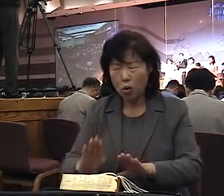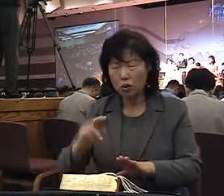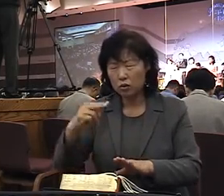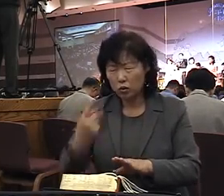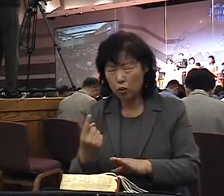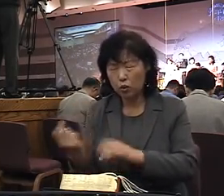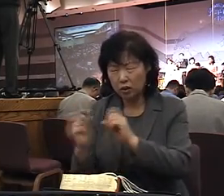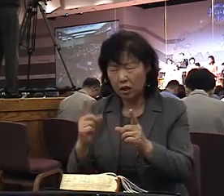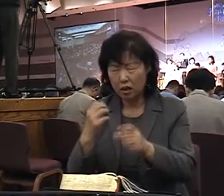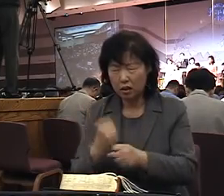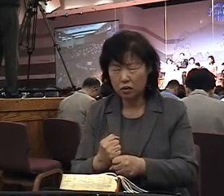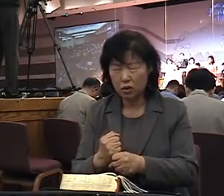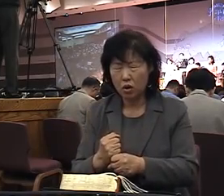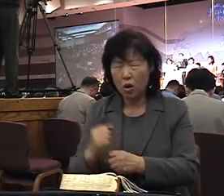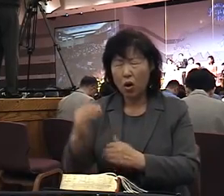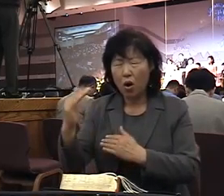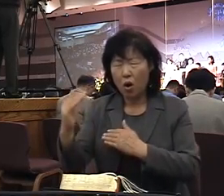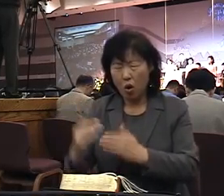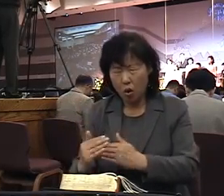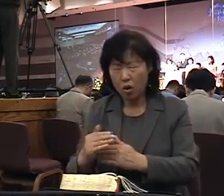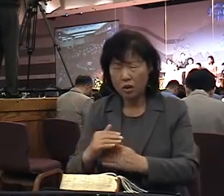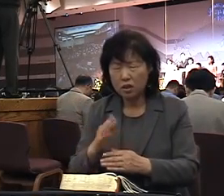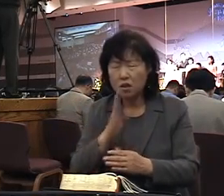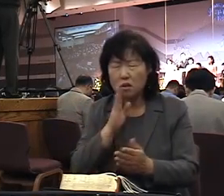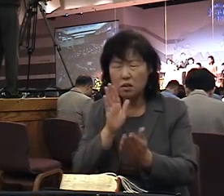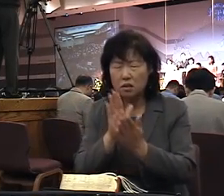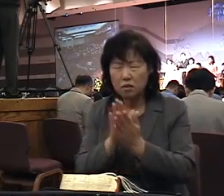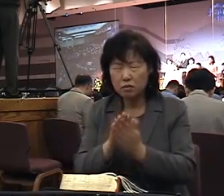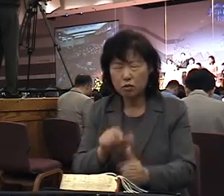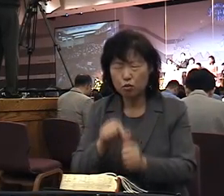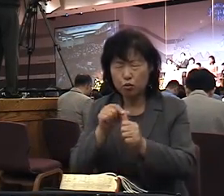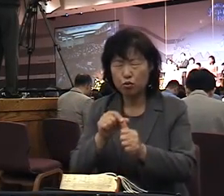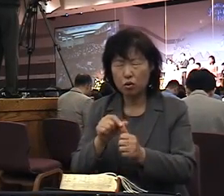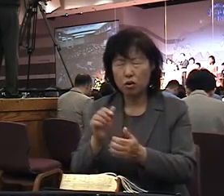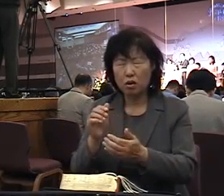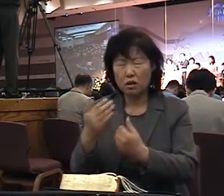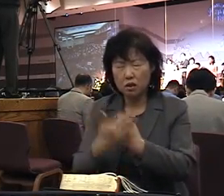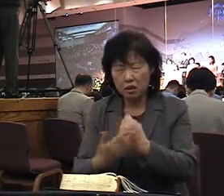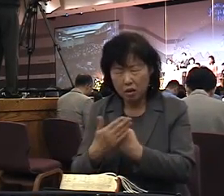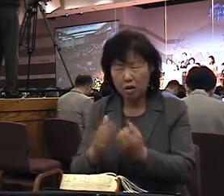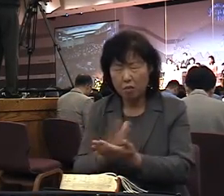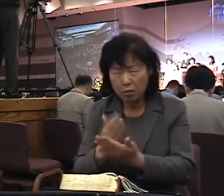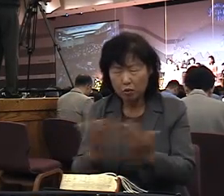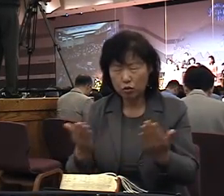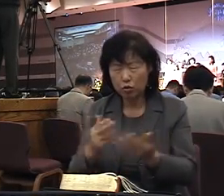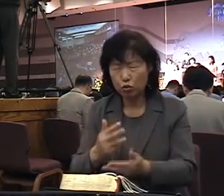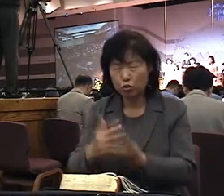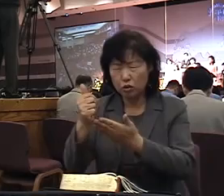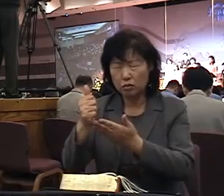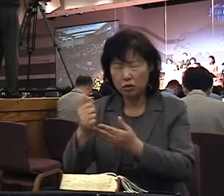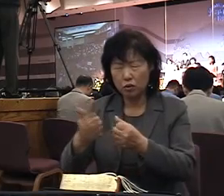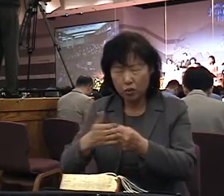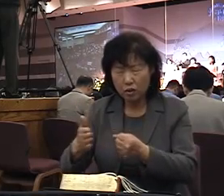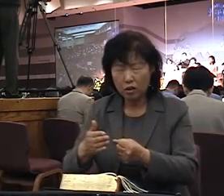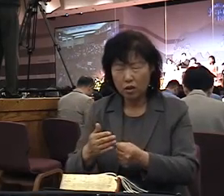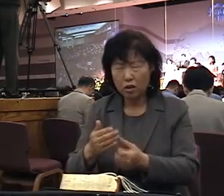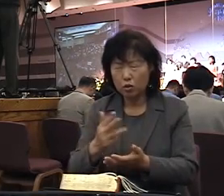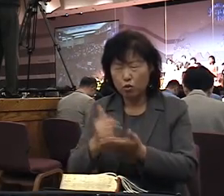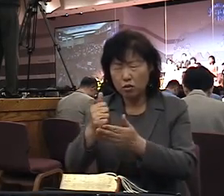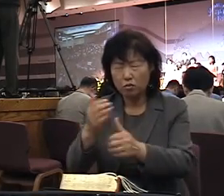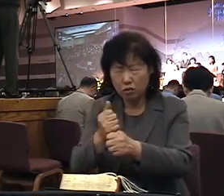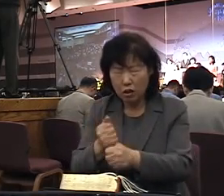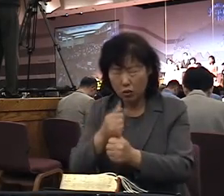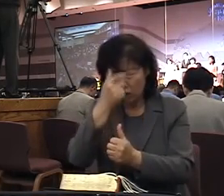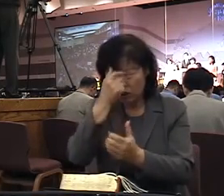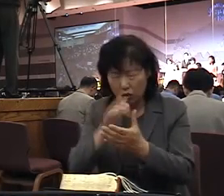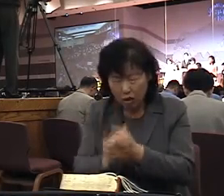근족이 되시어서 친히 그 몸에 우리의 구속의 은혜를 베푸시는 주님이 되시오니 그 주님 붙잡고 기도하며 살